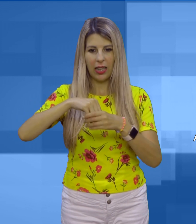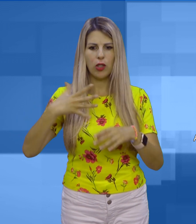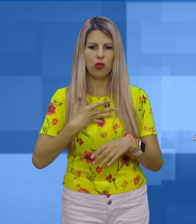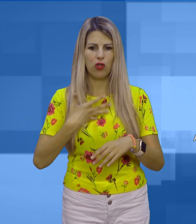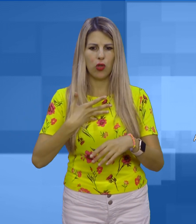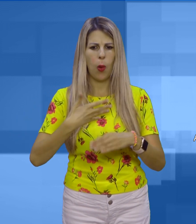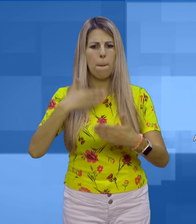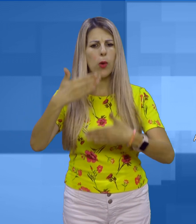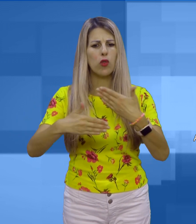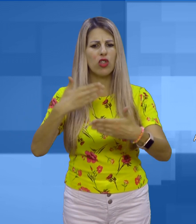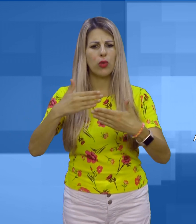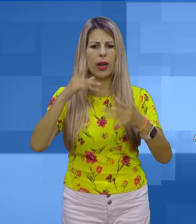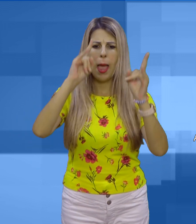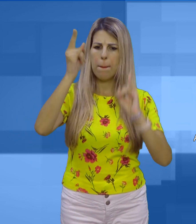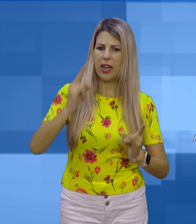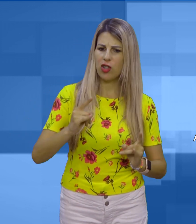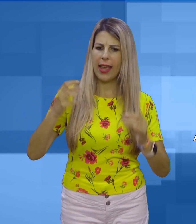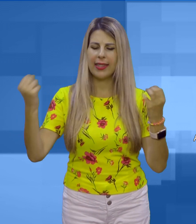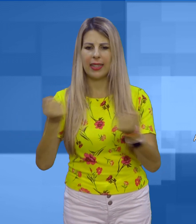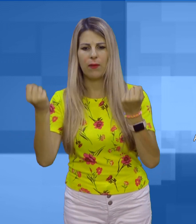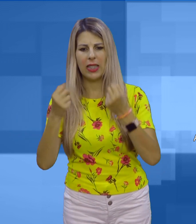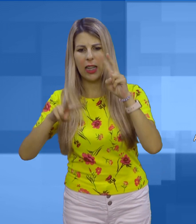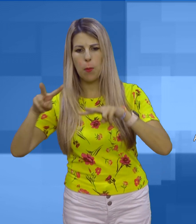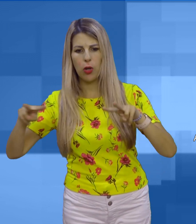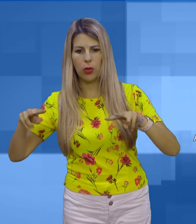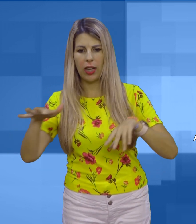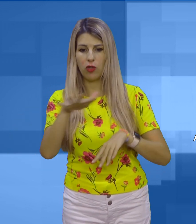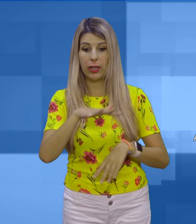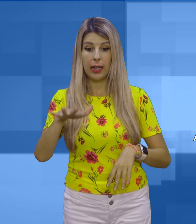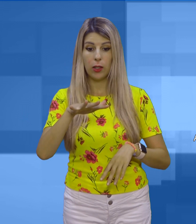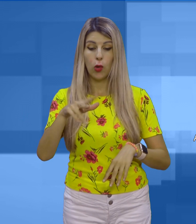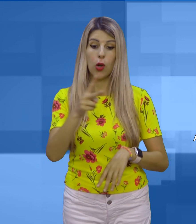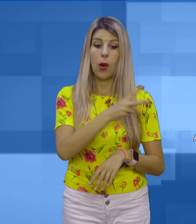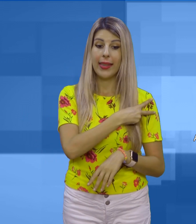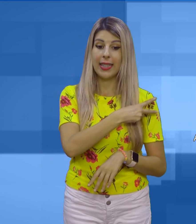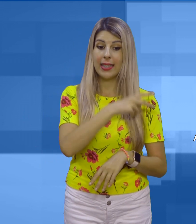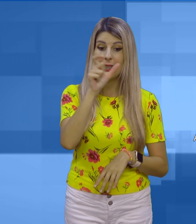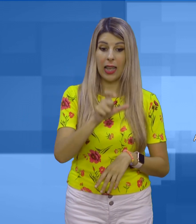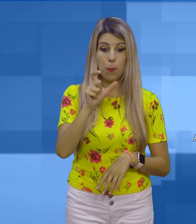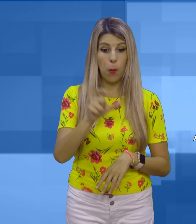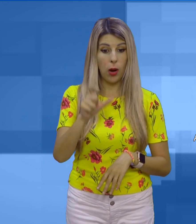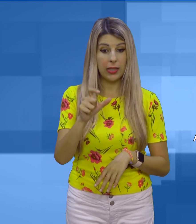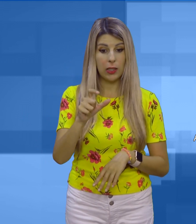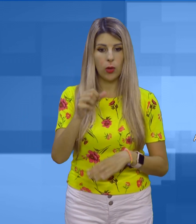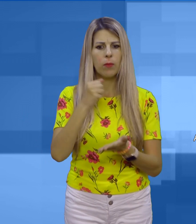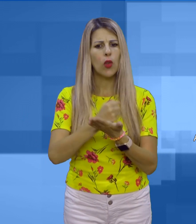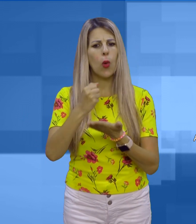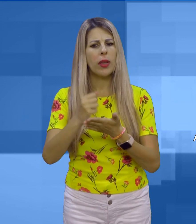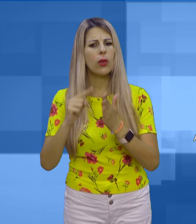sono definite le procedure di emergenza, le attività di monitoraggio del territorio e di assistenza alla popolazione. Un documento